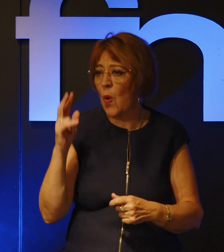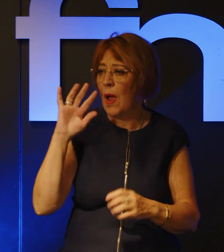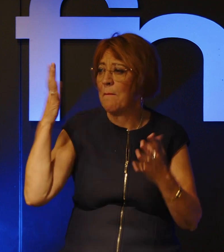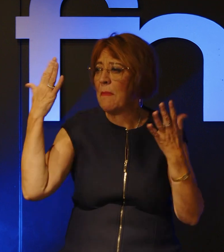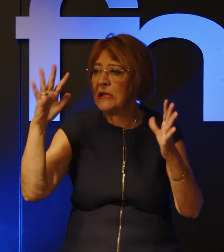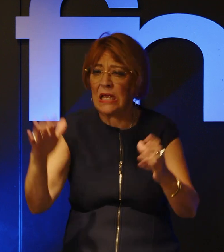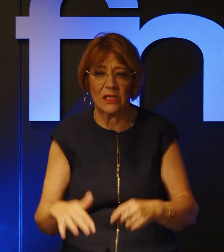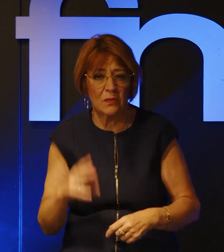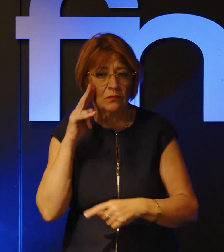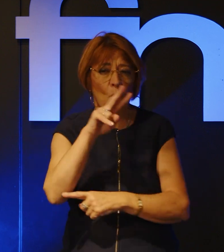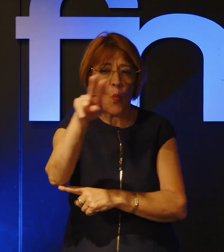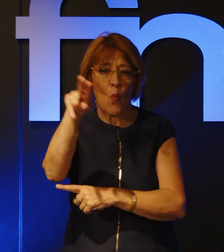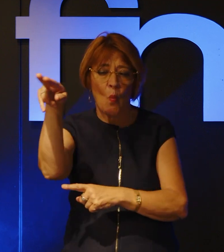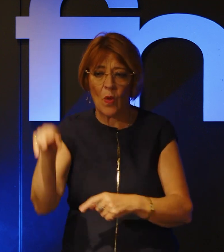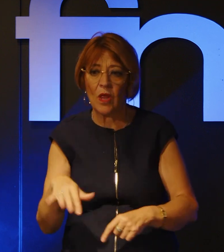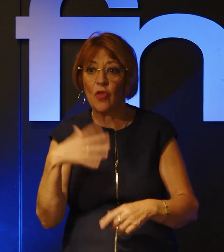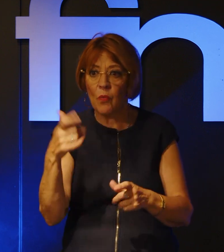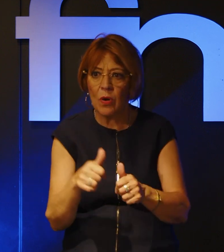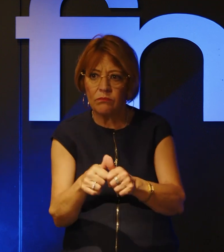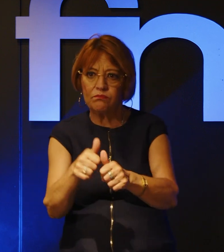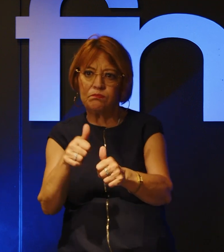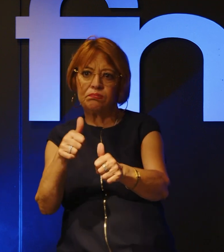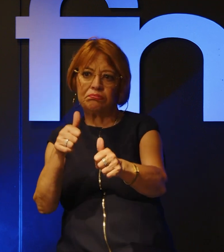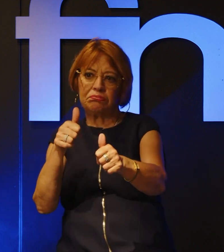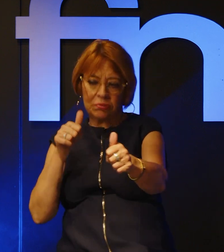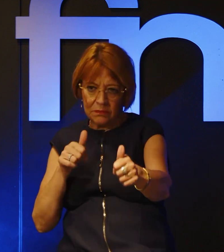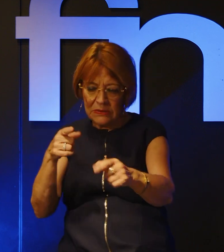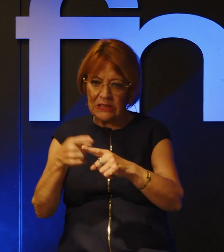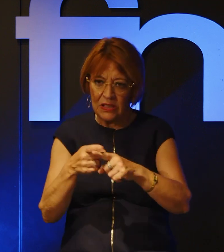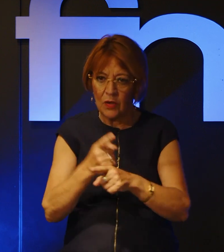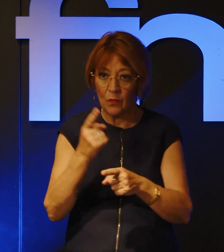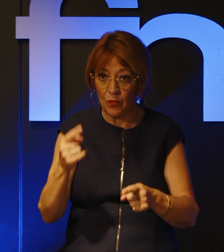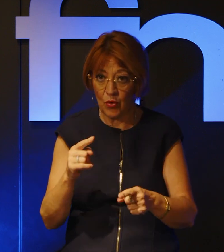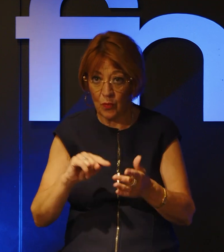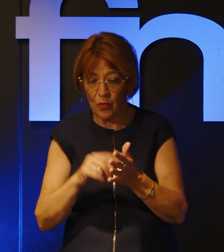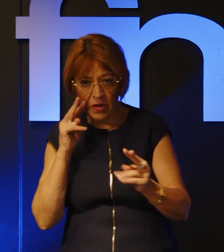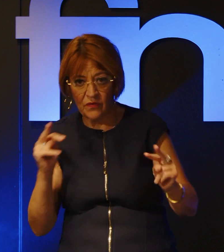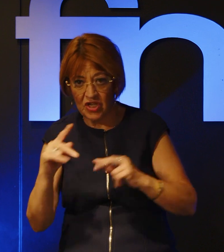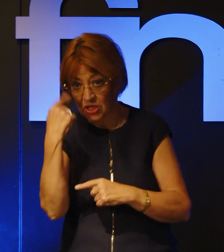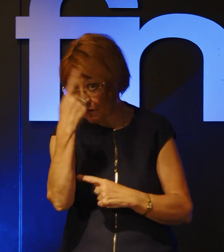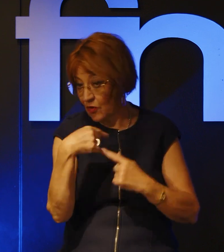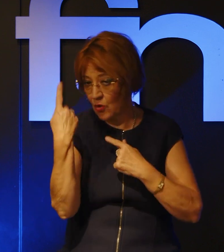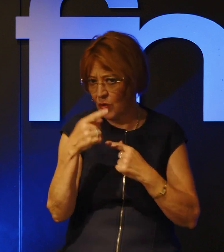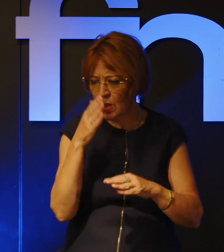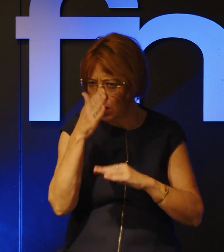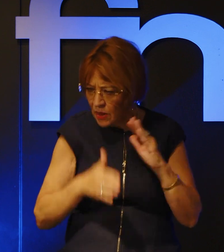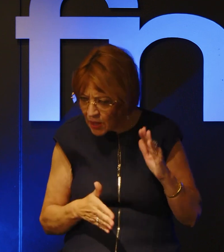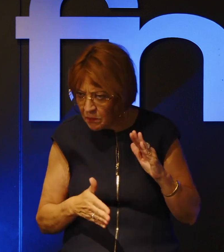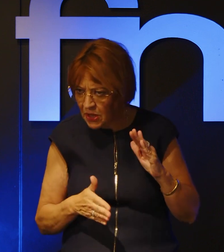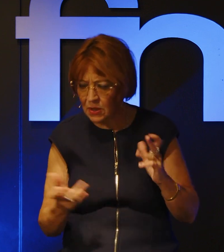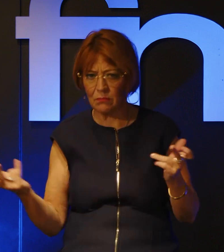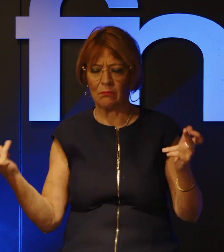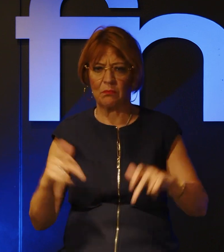etc e depois há todo um processo de afastamento e isso é muito interessante porque do ponto de vista da figura nós de repente temos é quando nos